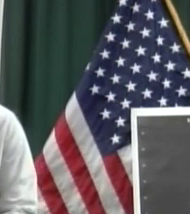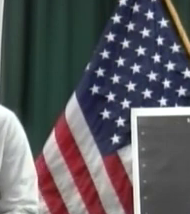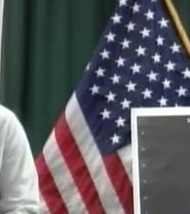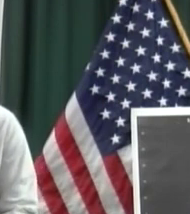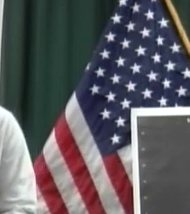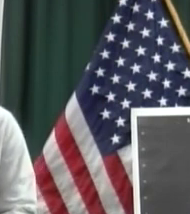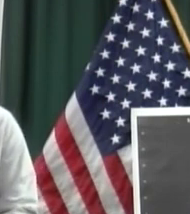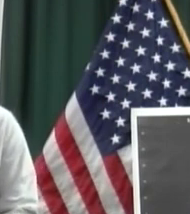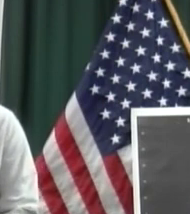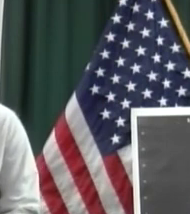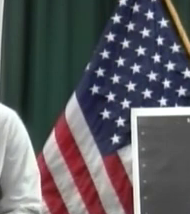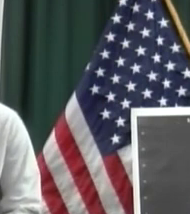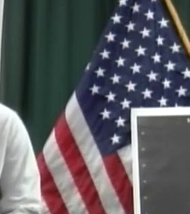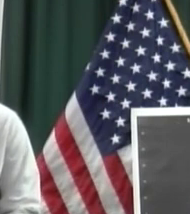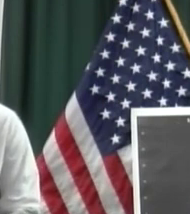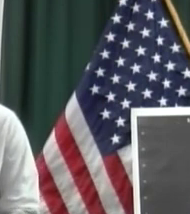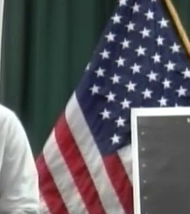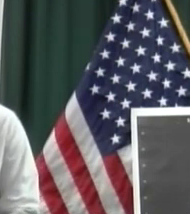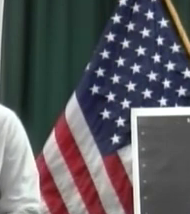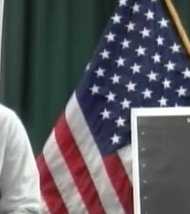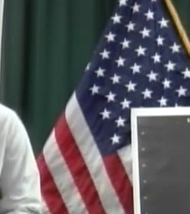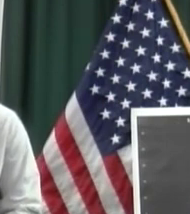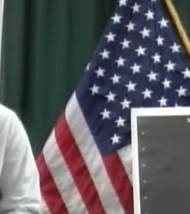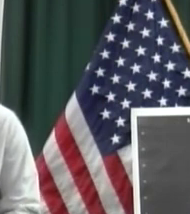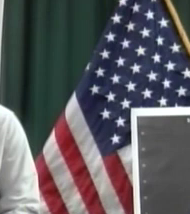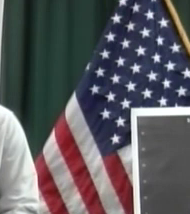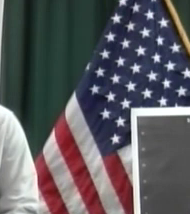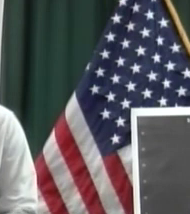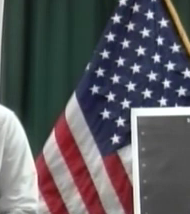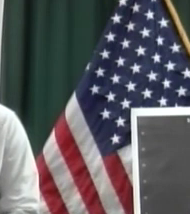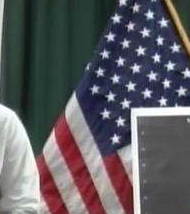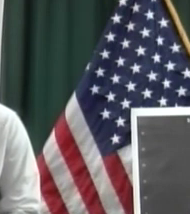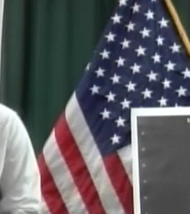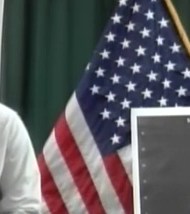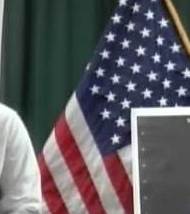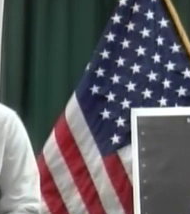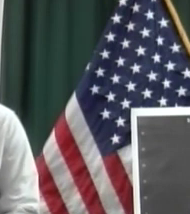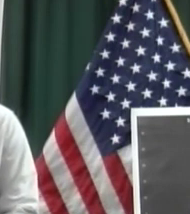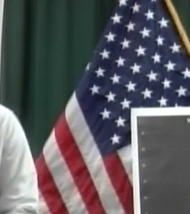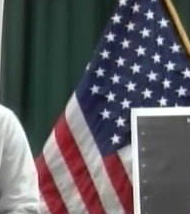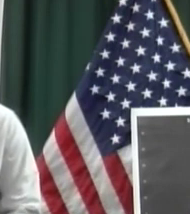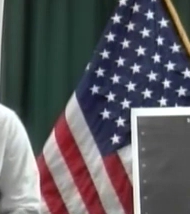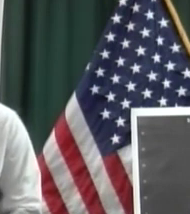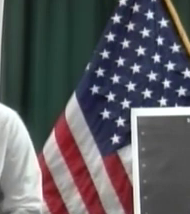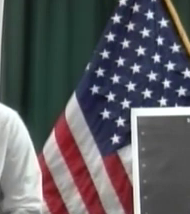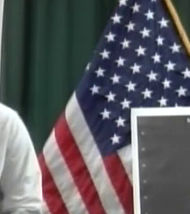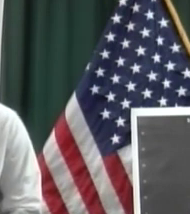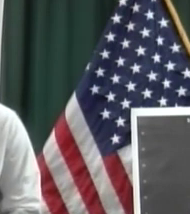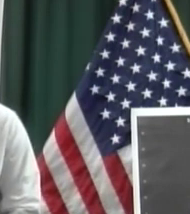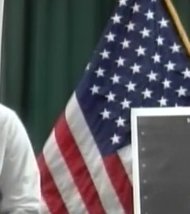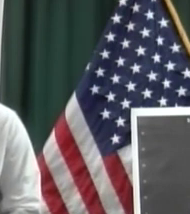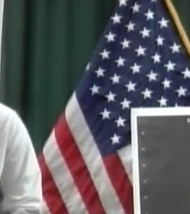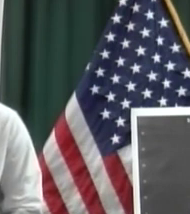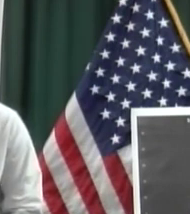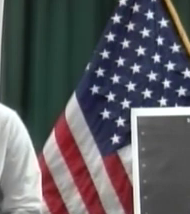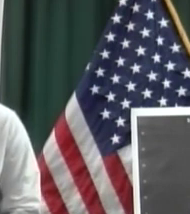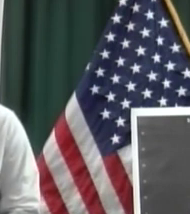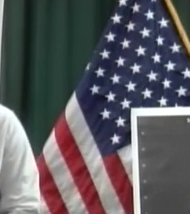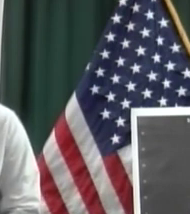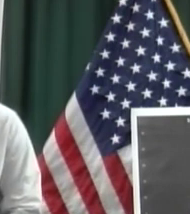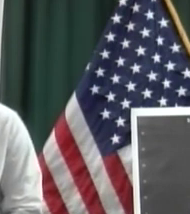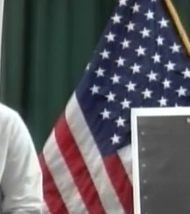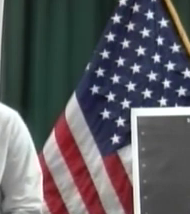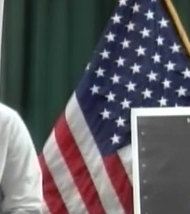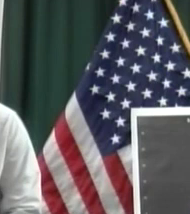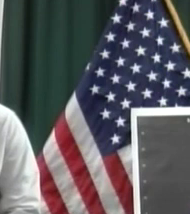14. El promedio hay de 0 a 5 casos reportados diariamente en